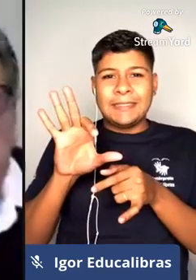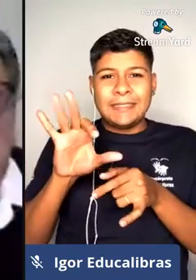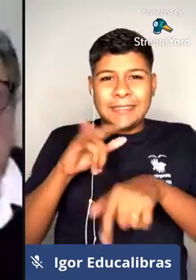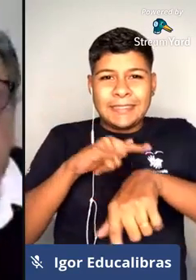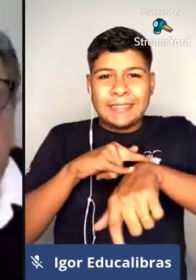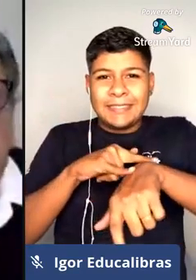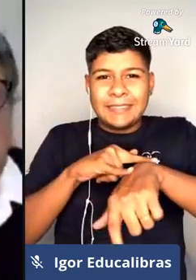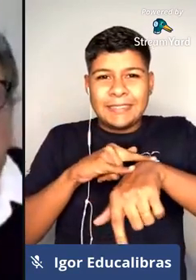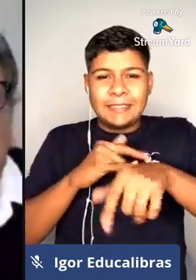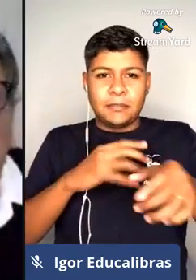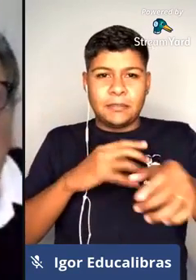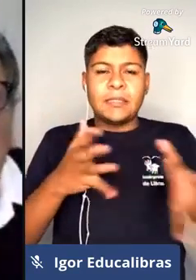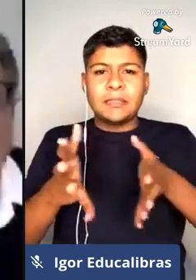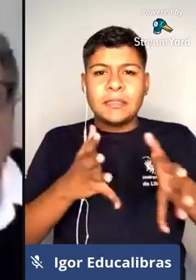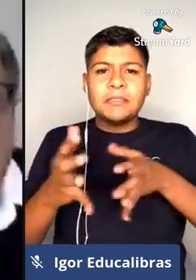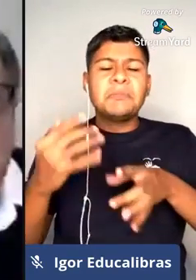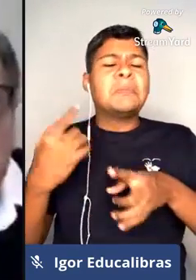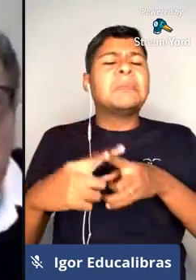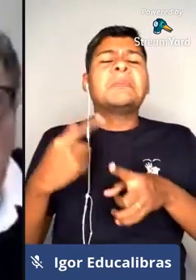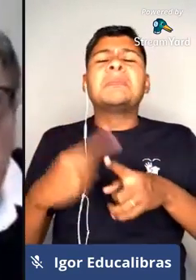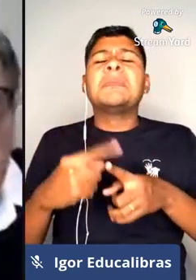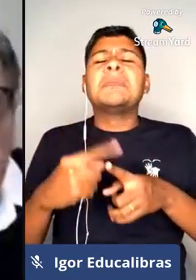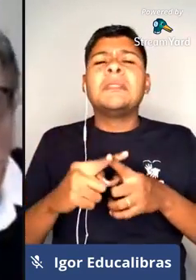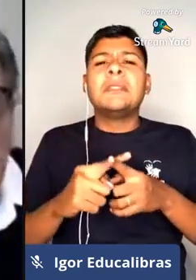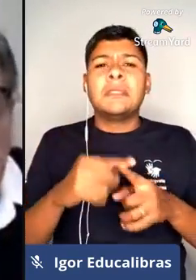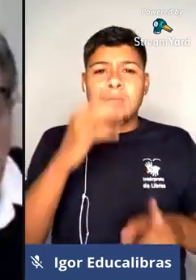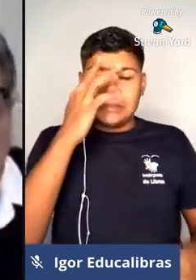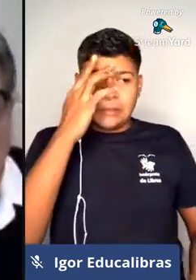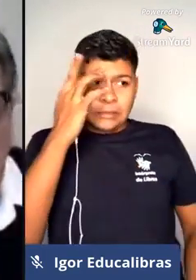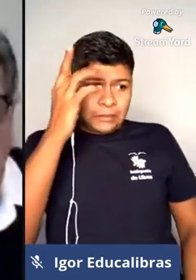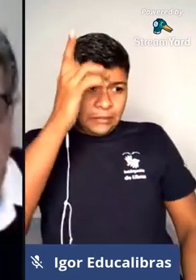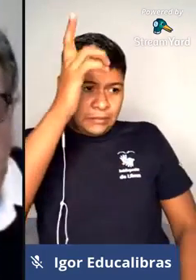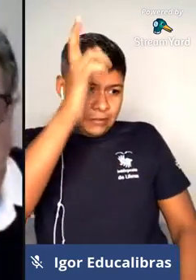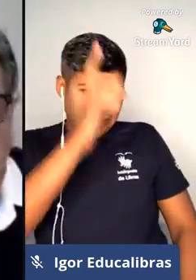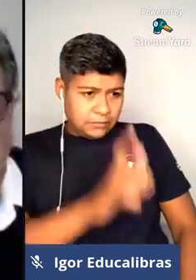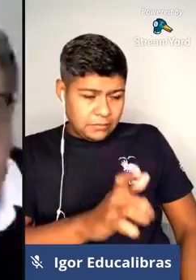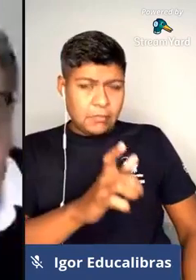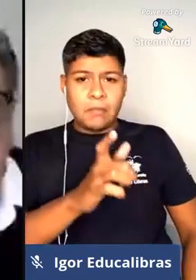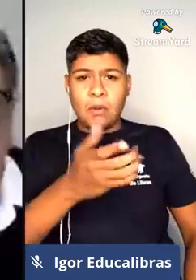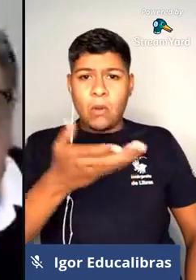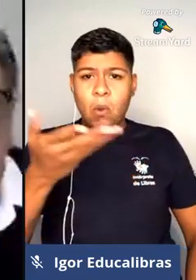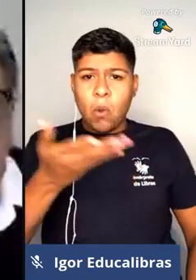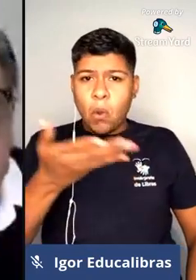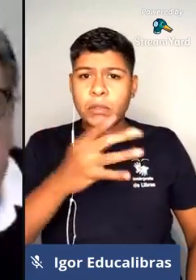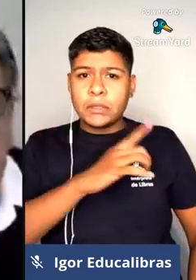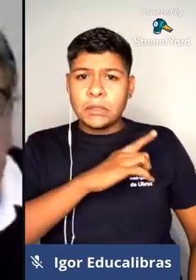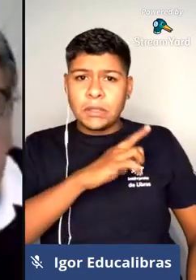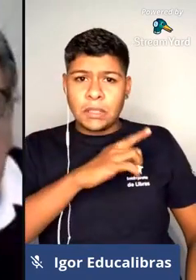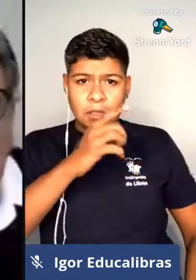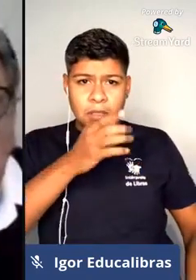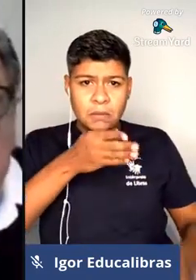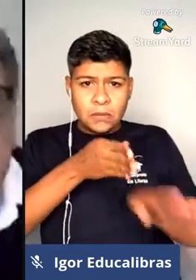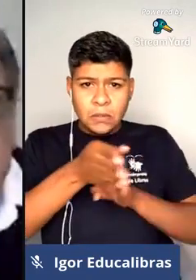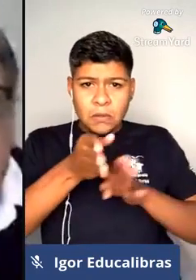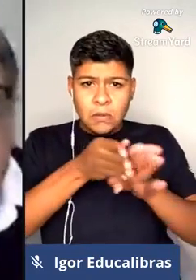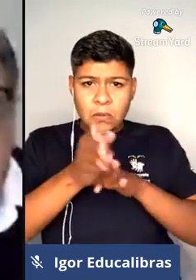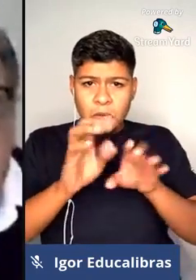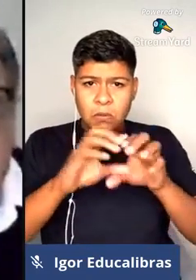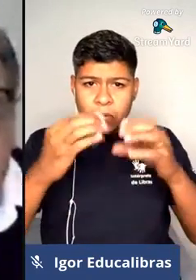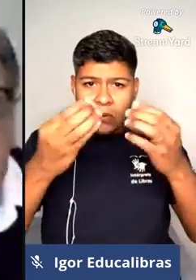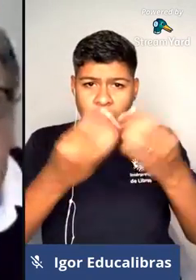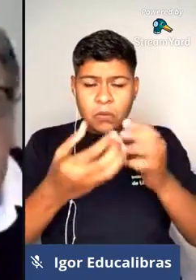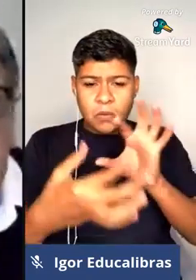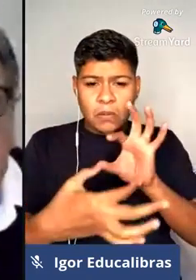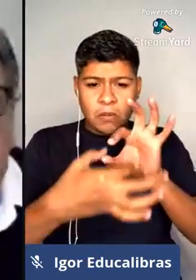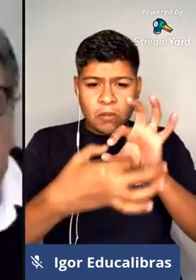precisa entender. Um ente público, né, que hoje nós vamos ter a figura do conselho, com conselheiros